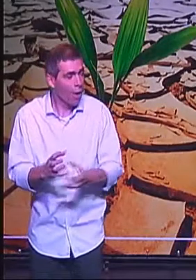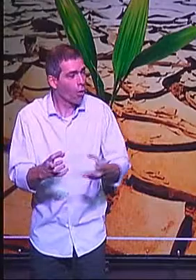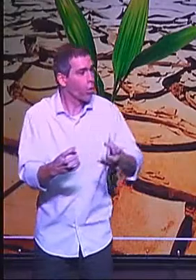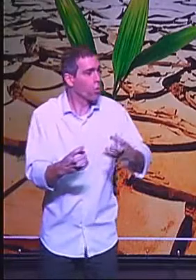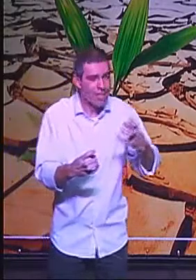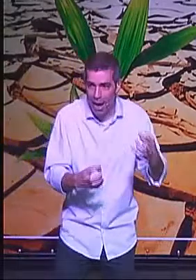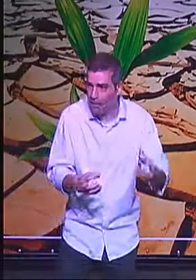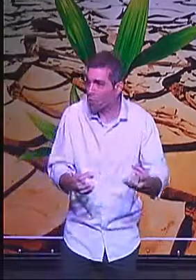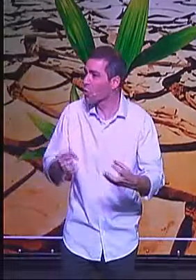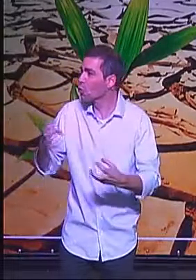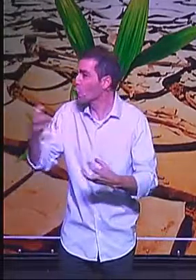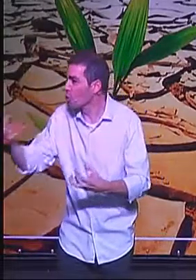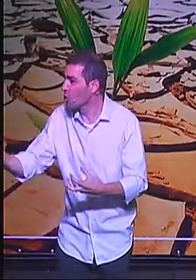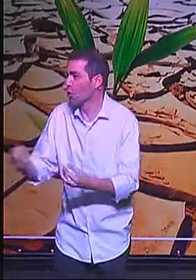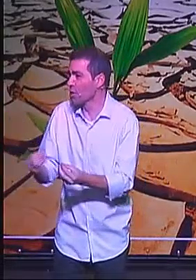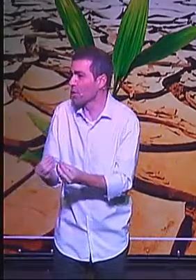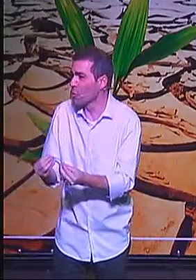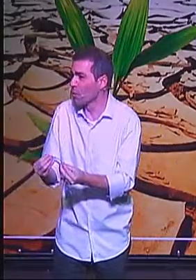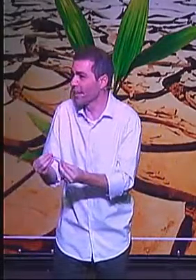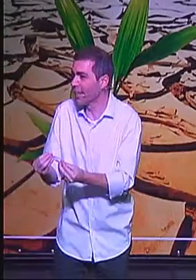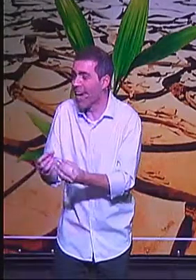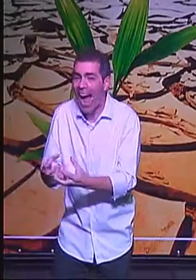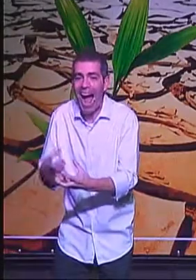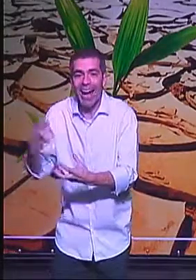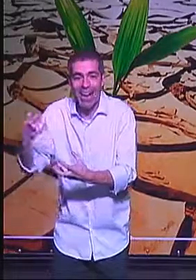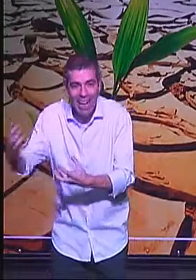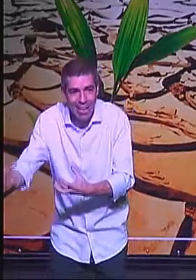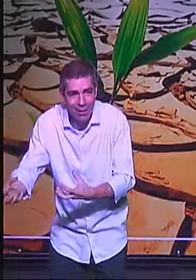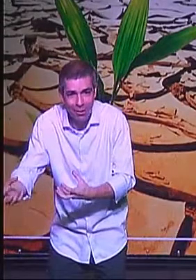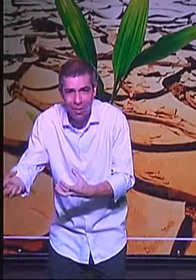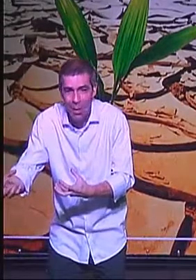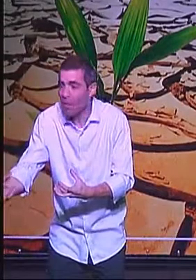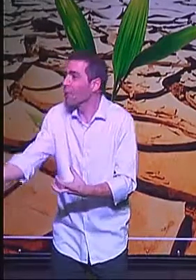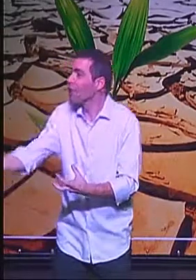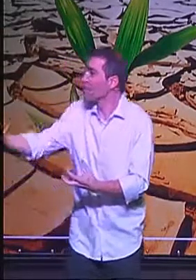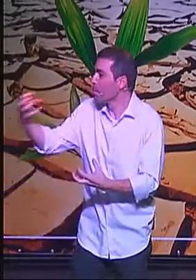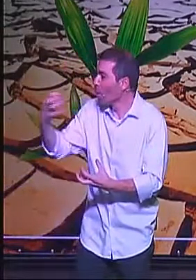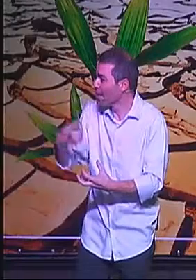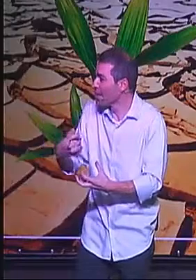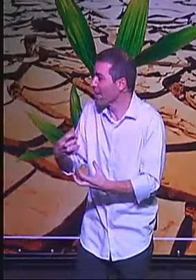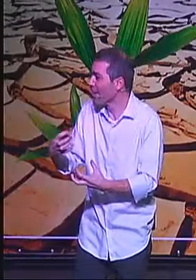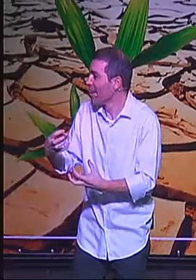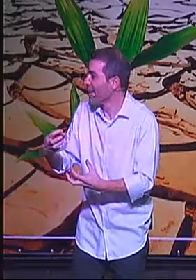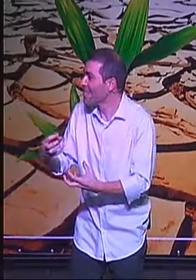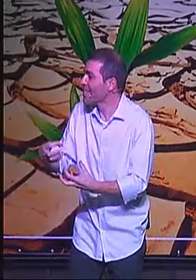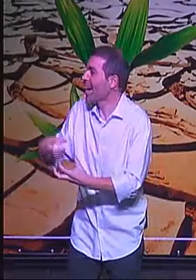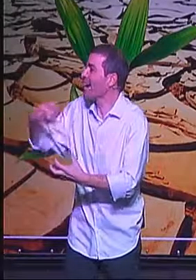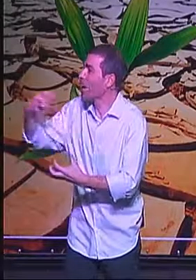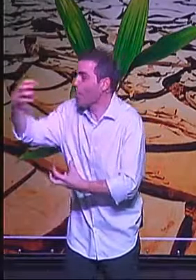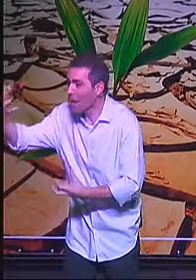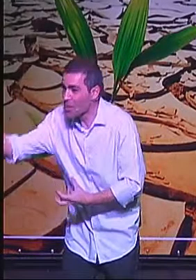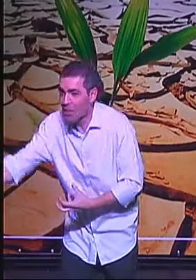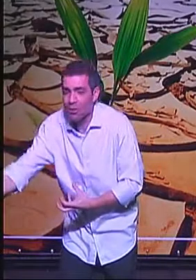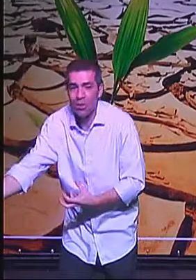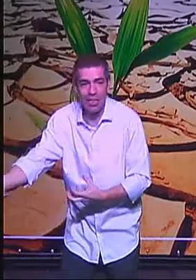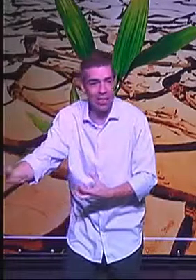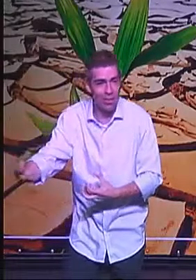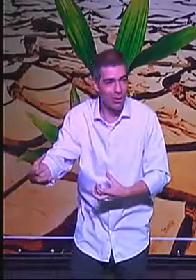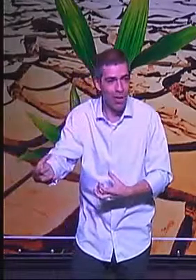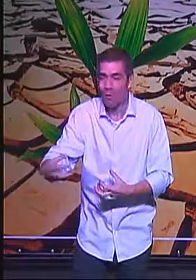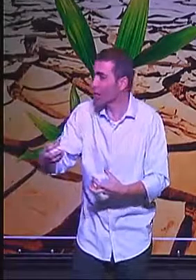os hábitos e costumes que você costuma ter agregam para que você possa está mais perto